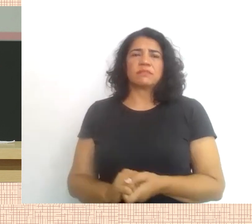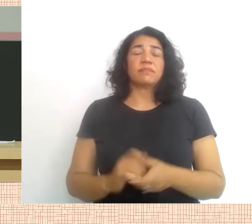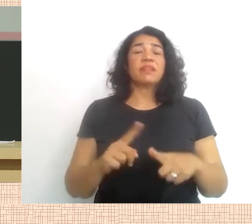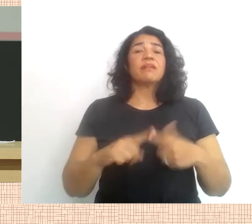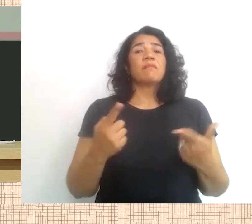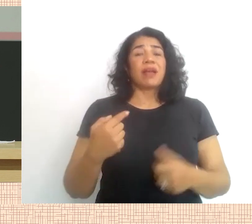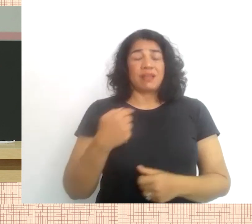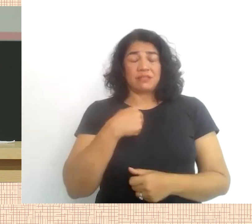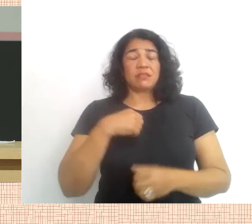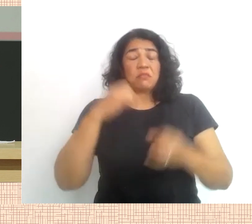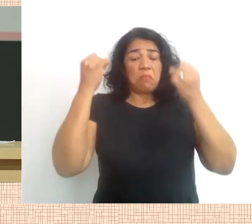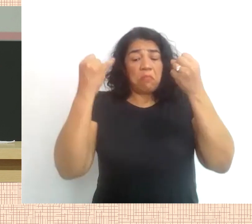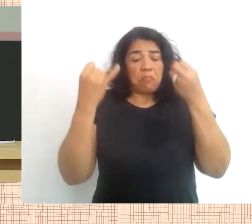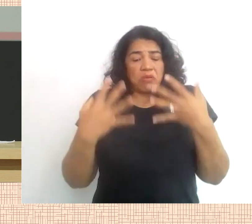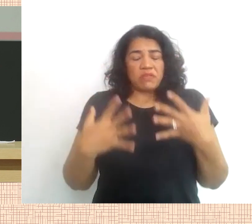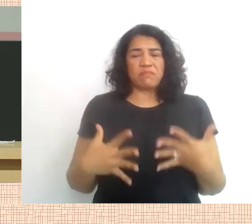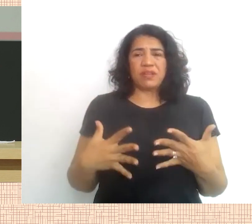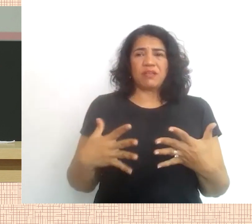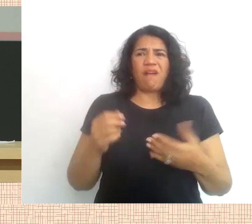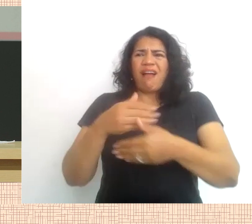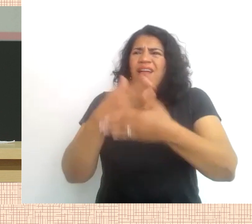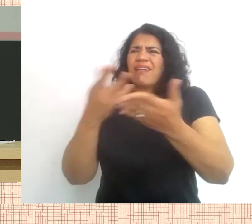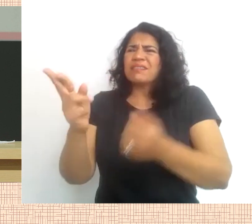nenhum contrato assinado conosco?